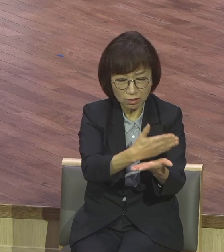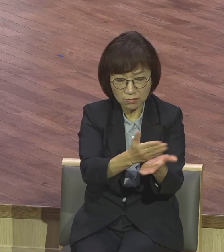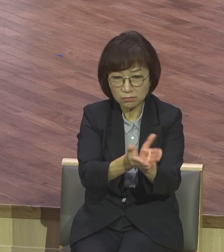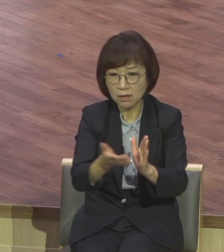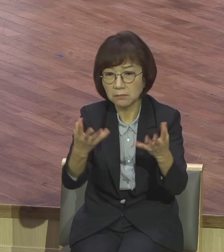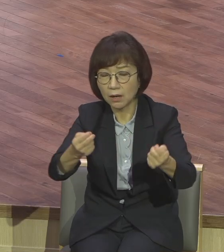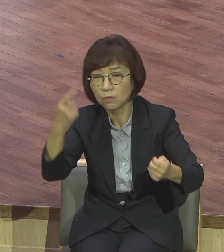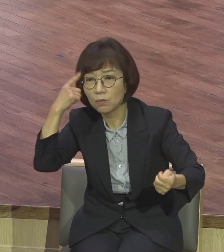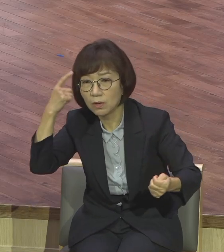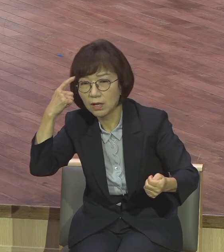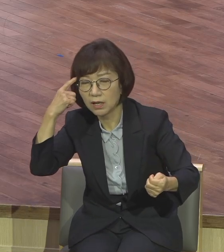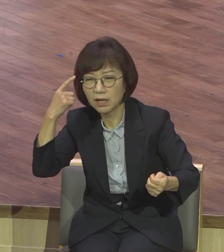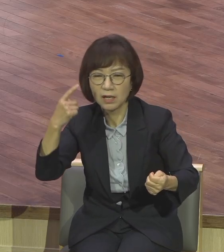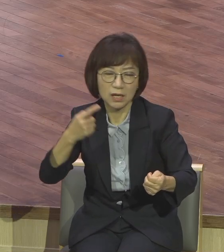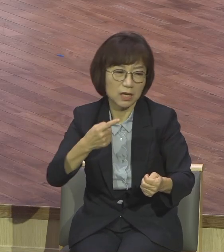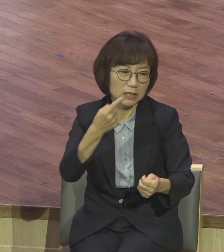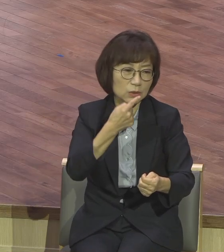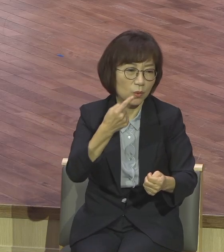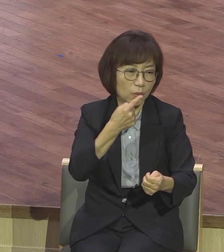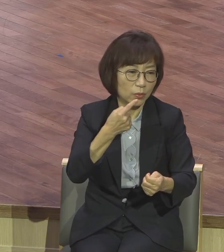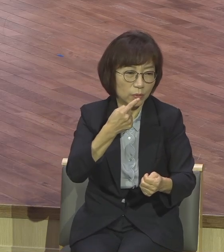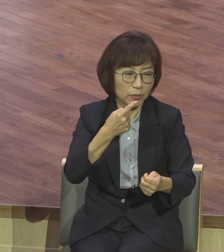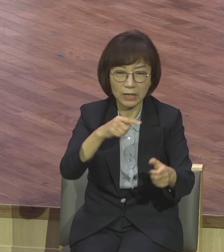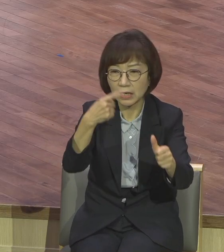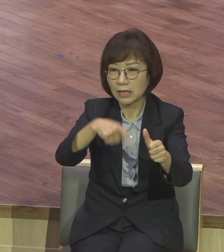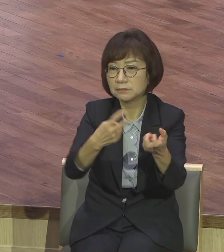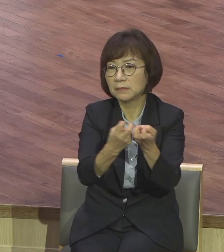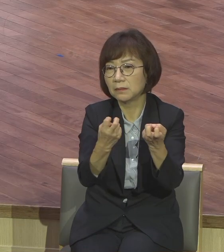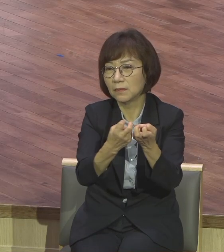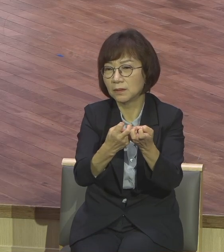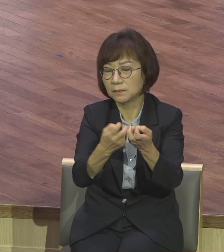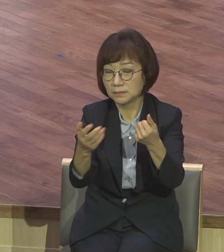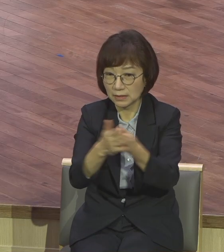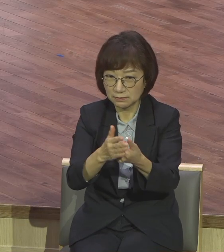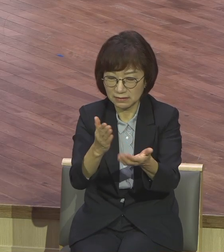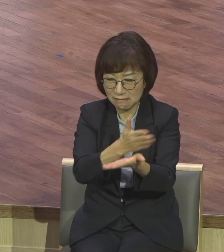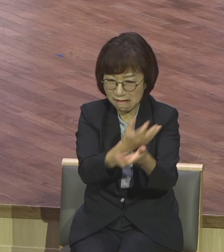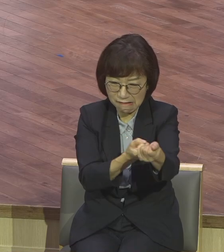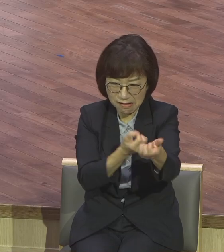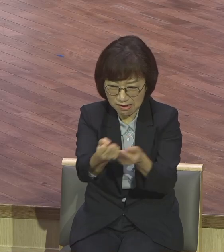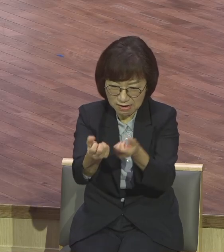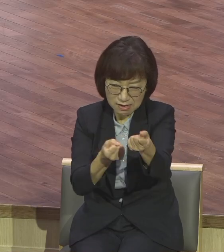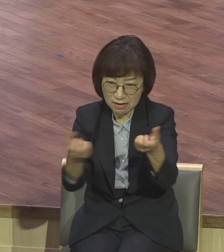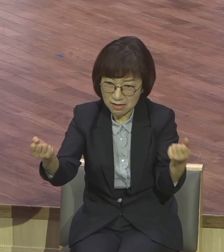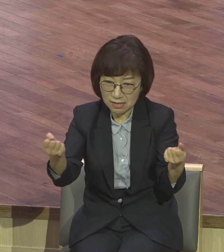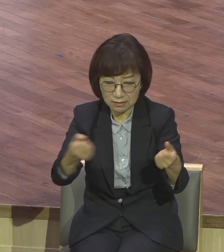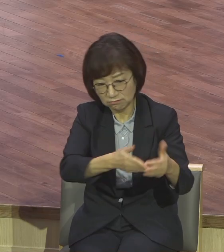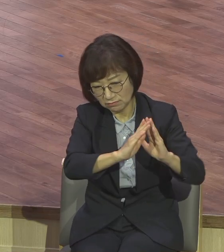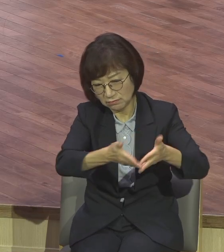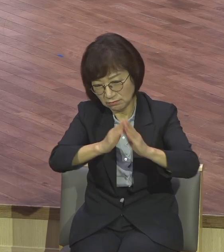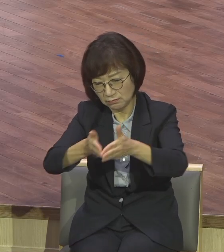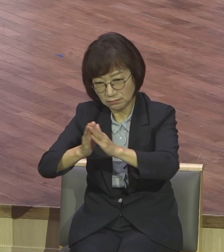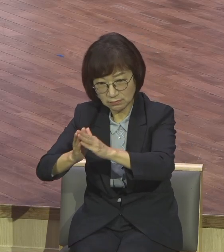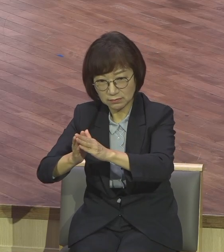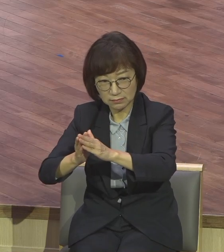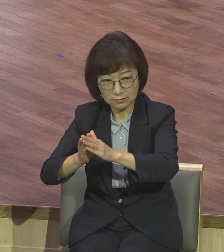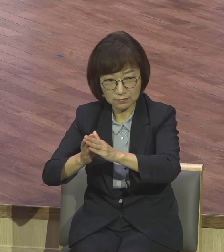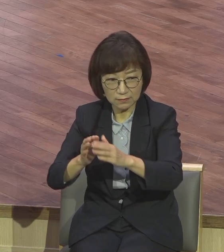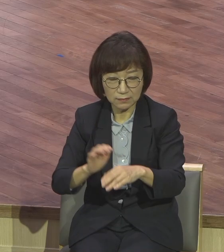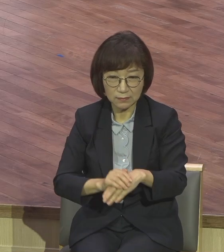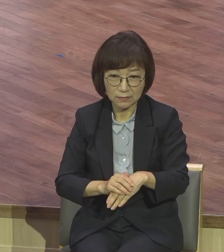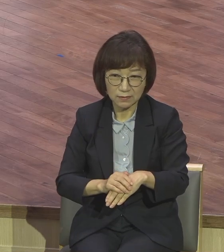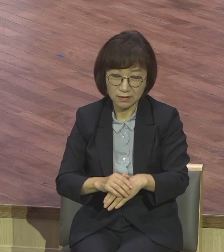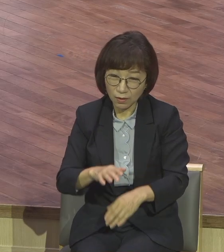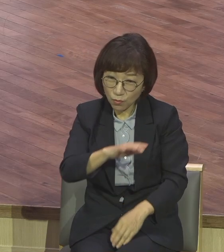구원의 교리 때문에 그래요. 구원 교리 때문에. 갈라질 수밖에 없어요. 어떻게 우리가